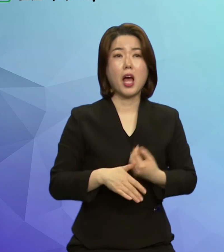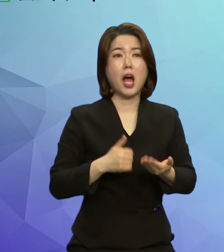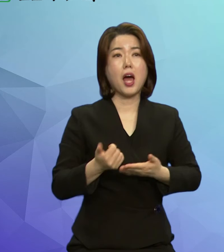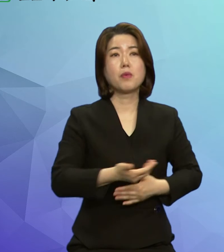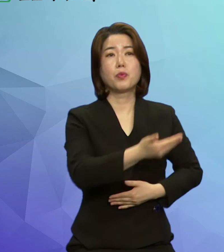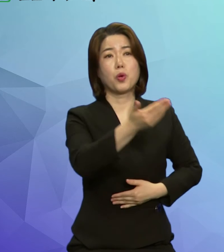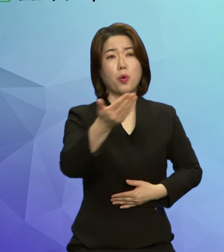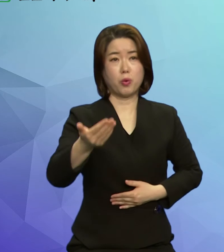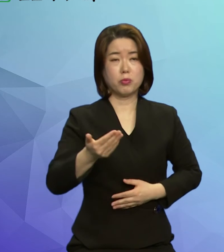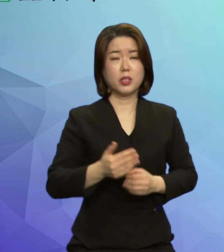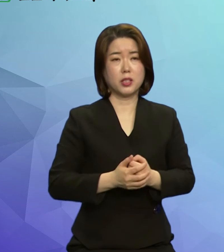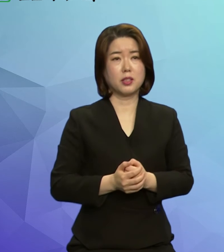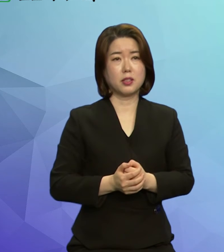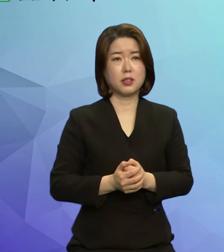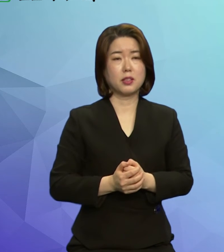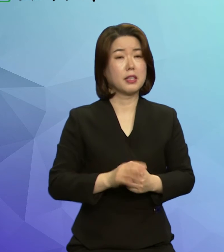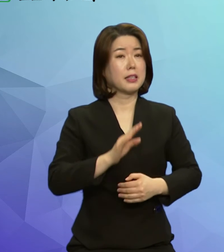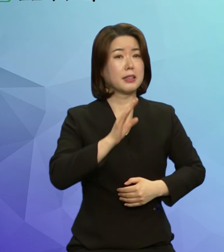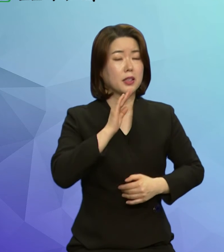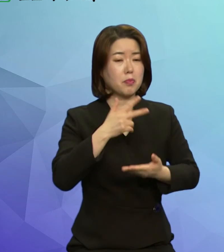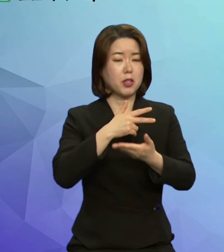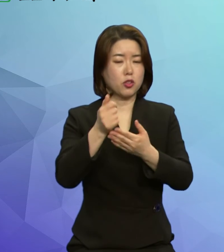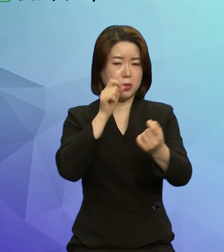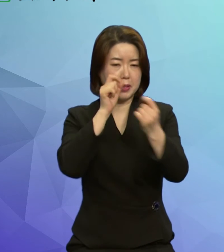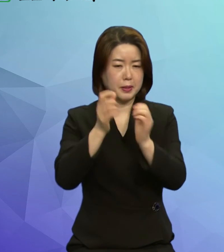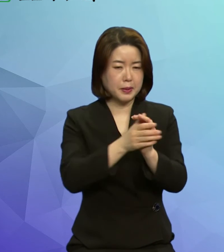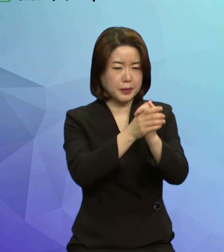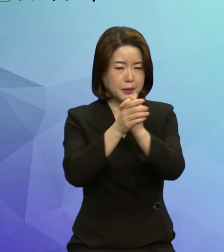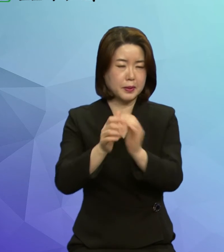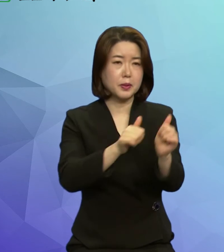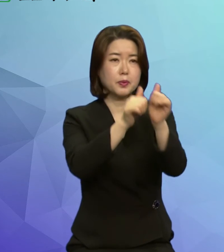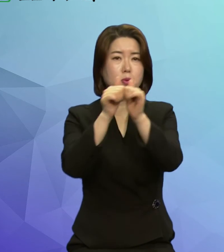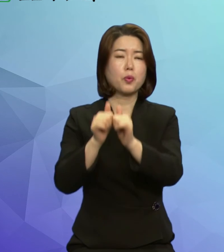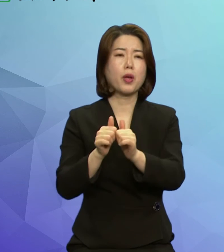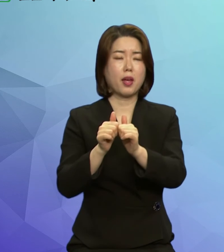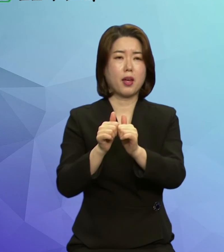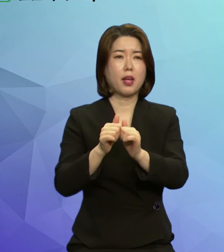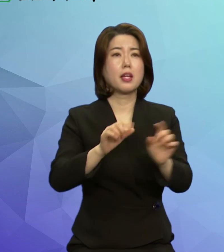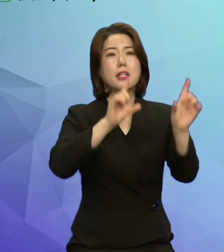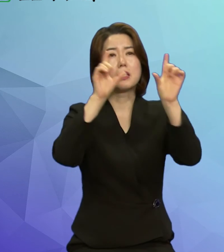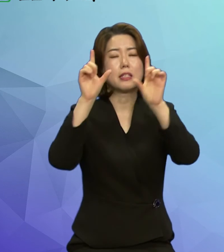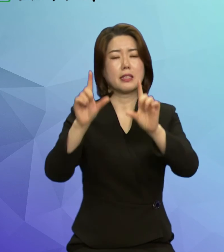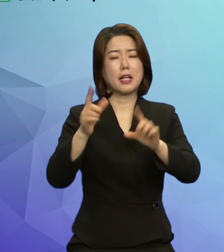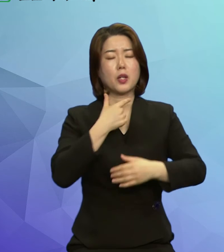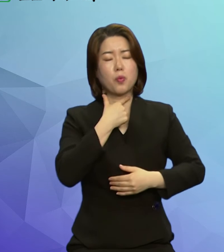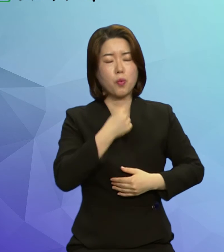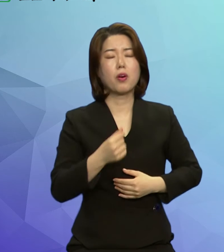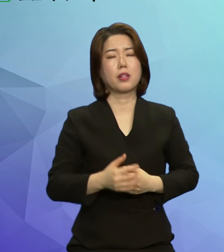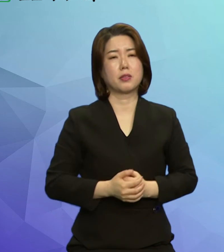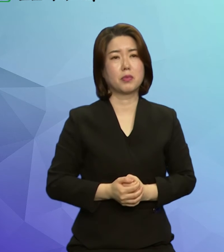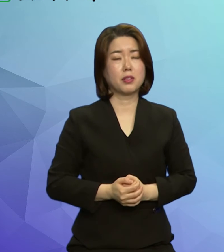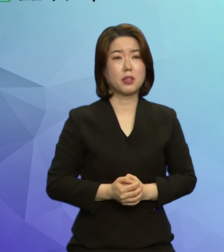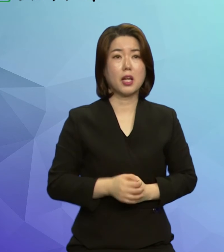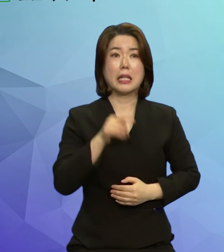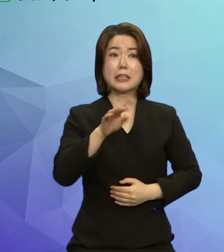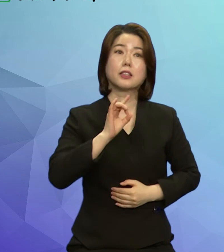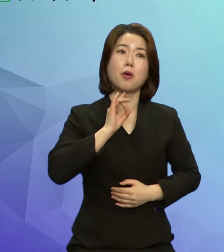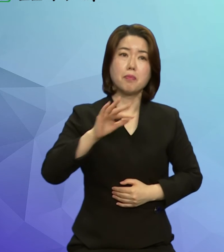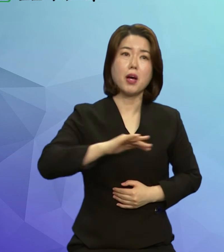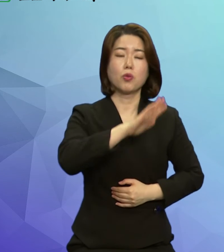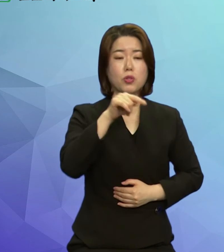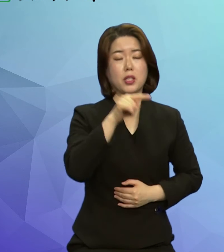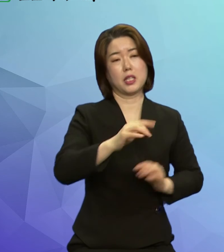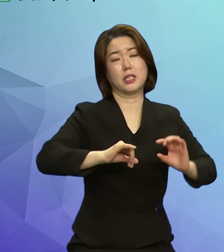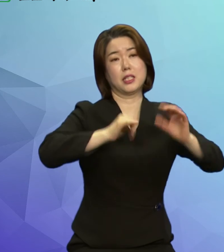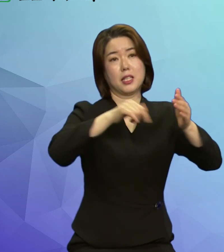하나님은 여러분이 정말 주님과 친밀히 동행하는 삶을 살게 해주고 싶어 하세요. 그것만이 우리가